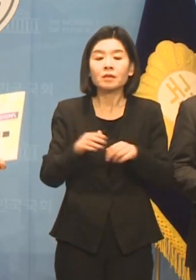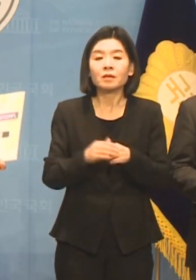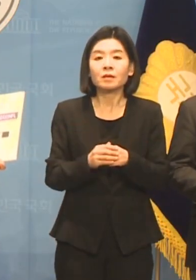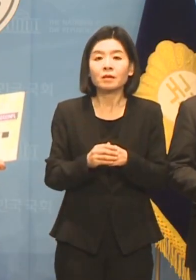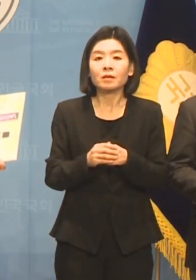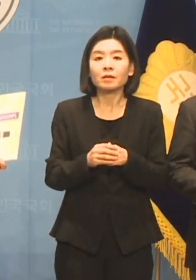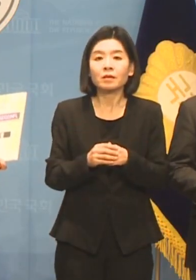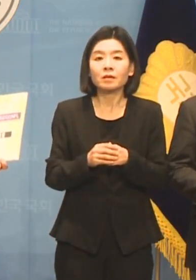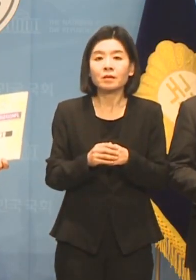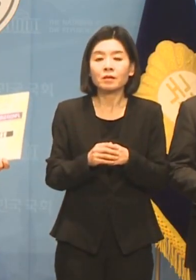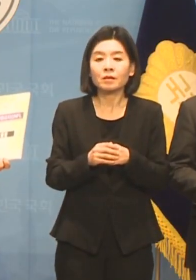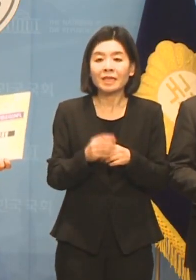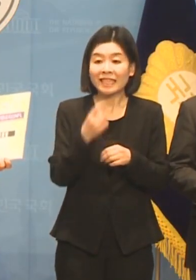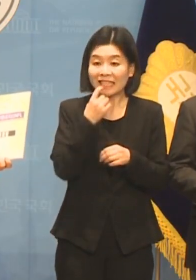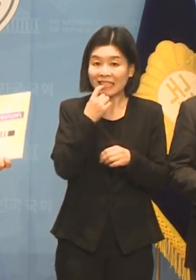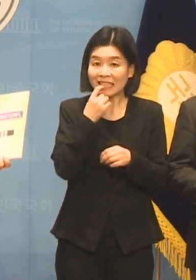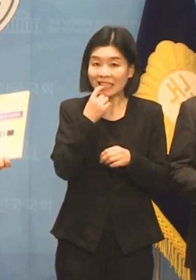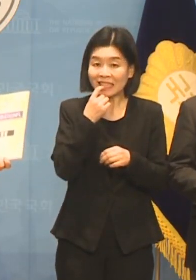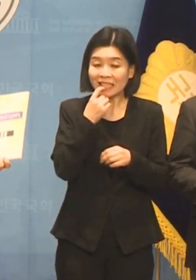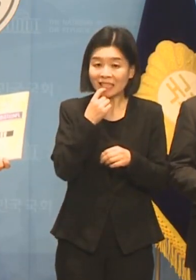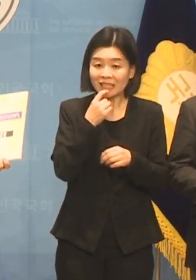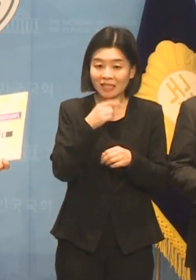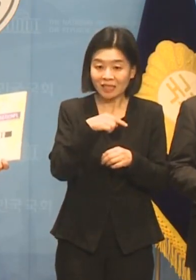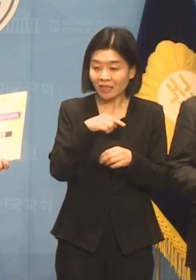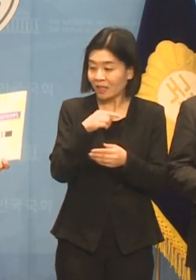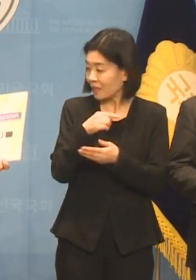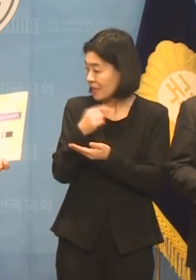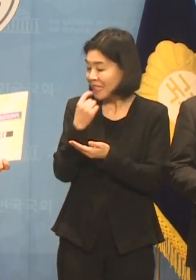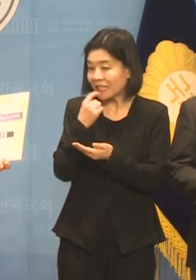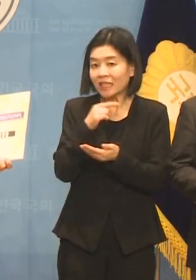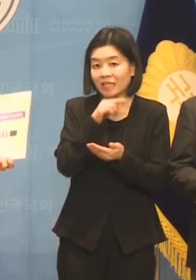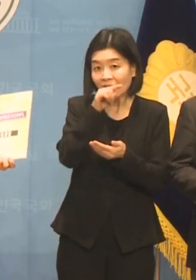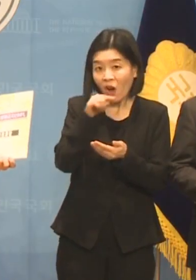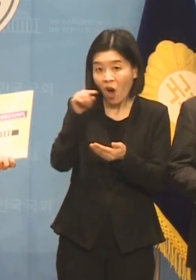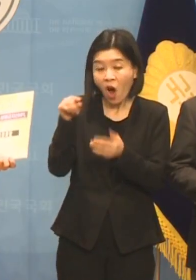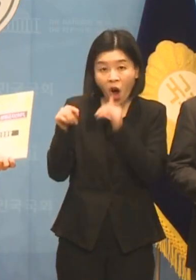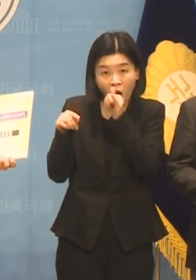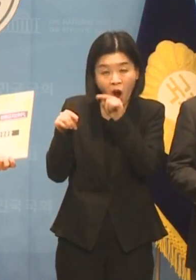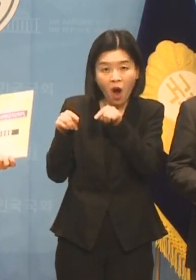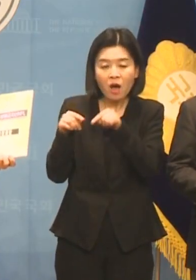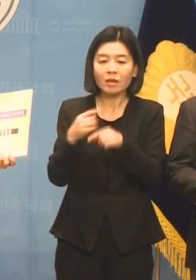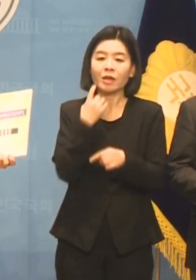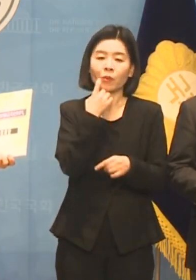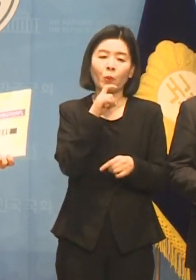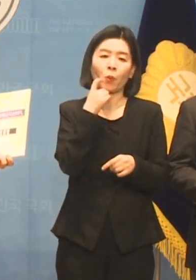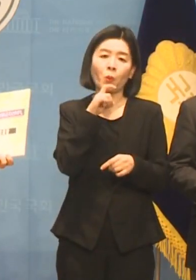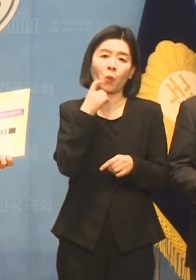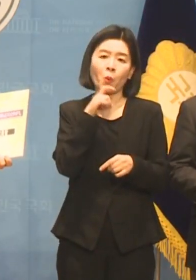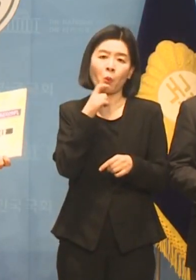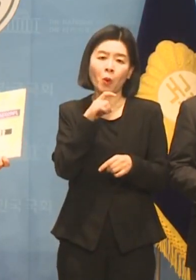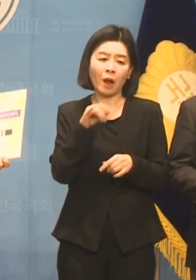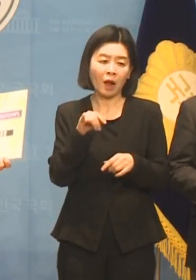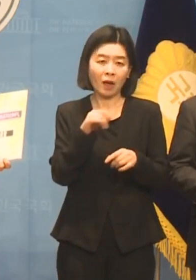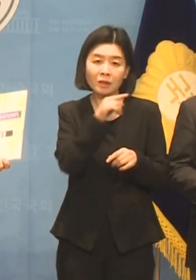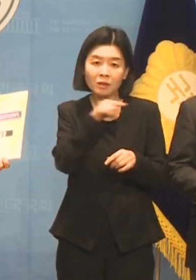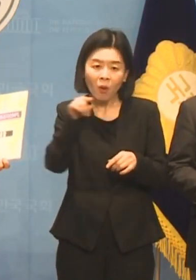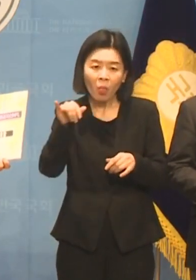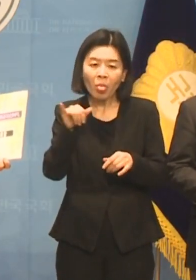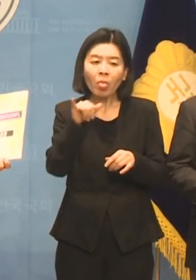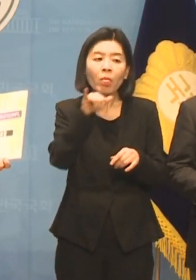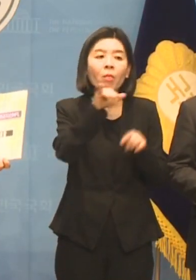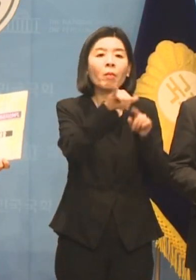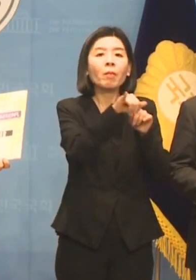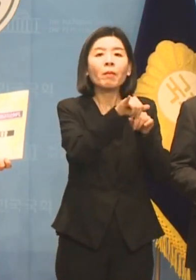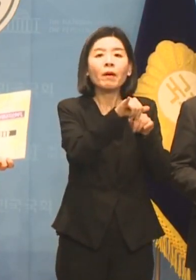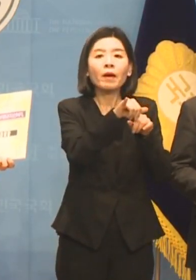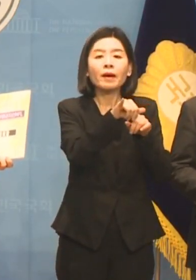회랑이라고 지그재그로 항로가 정해져 있는데 실제 이렇게 노란색 선으로 비행함으로써 이